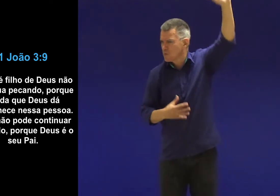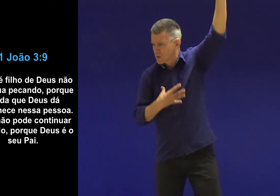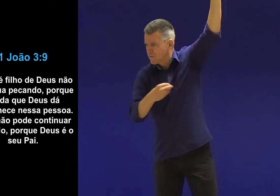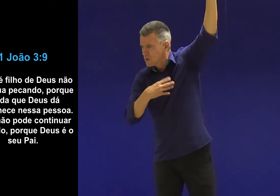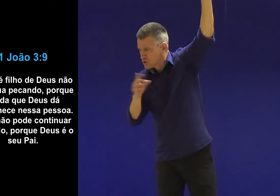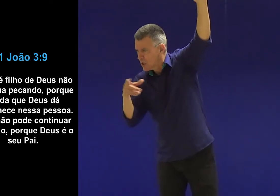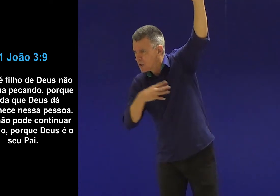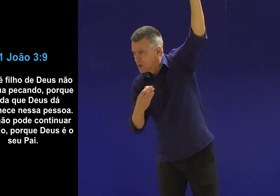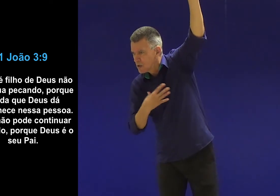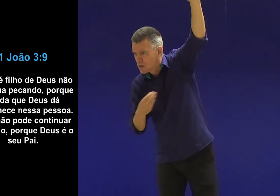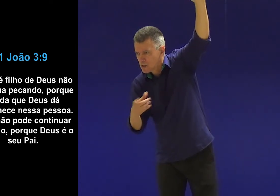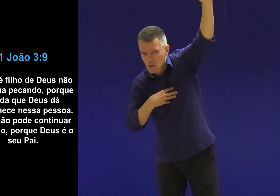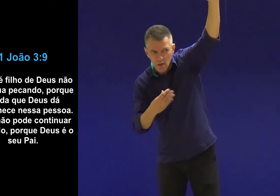Você tem filho? Quem tem filho aqui?